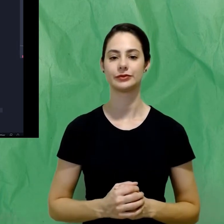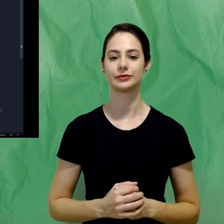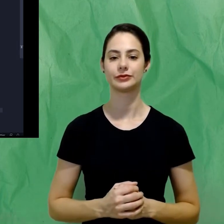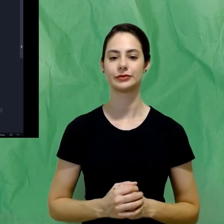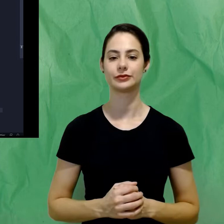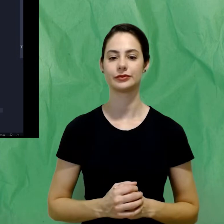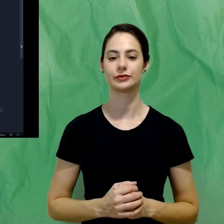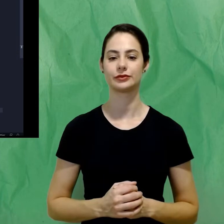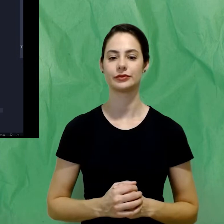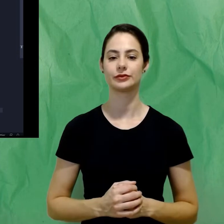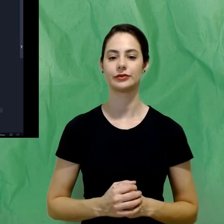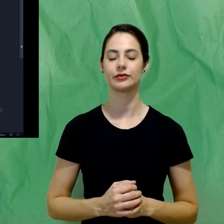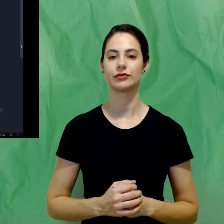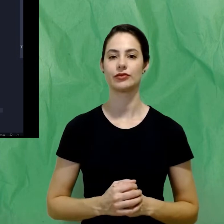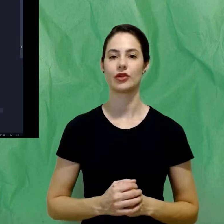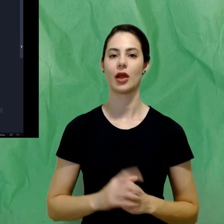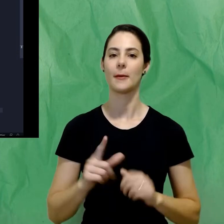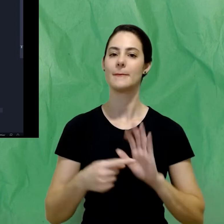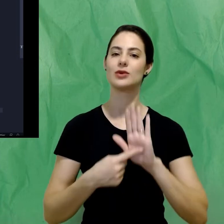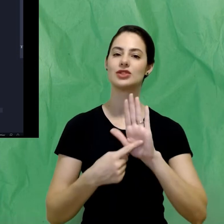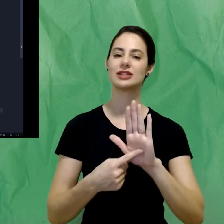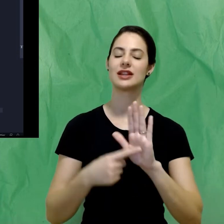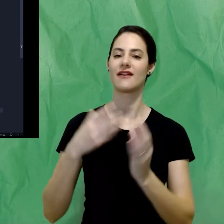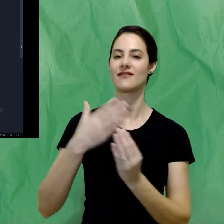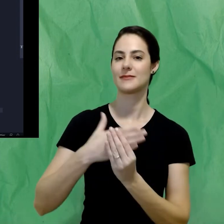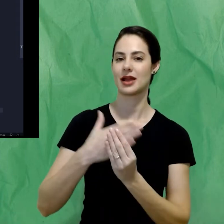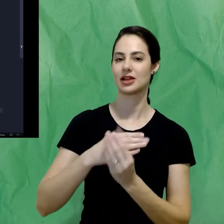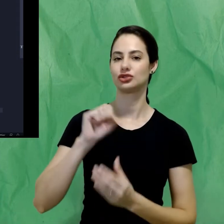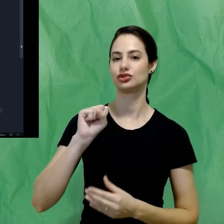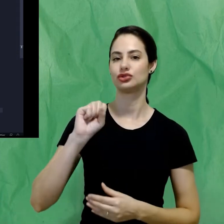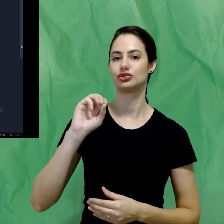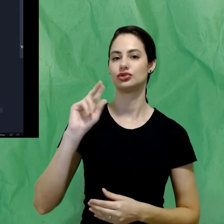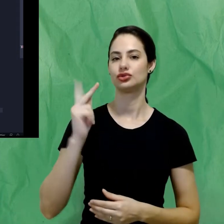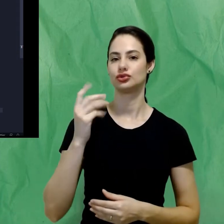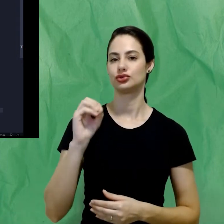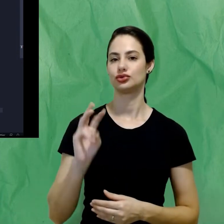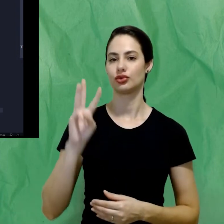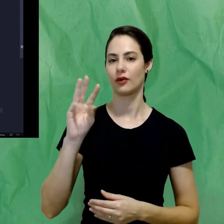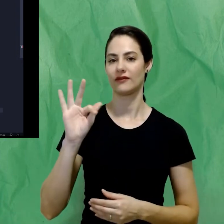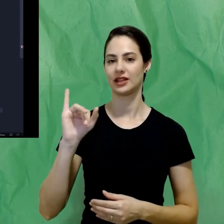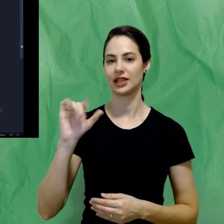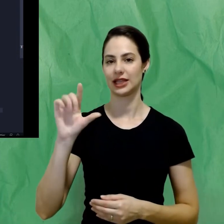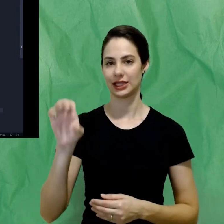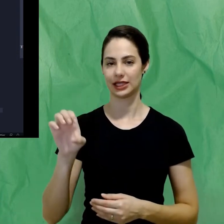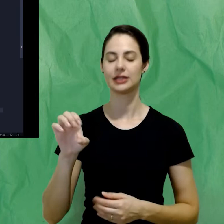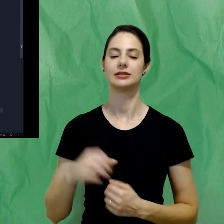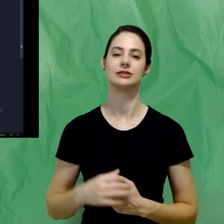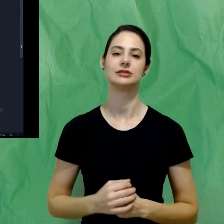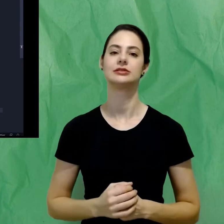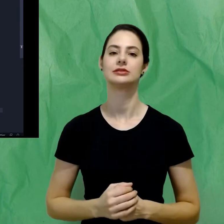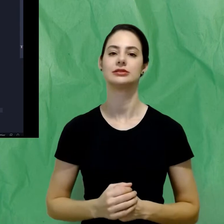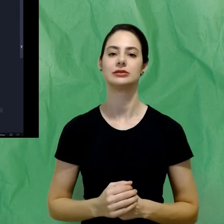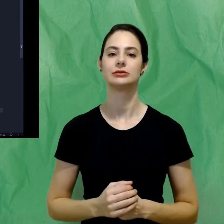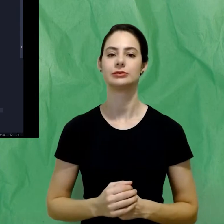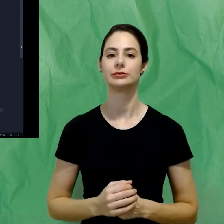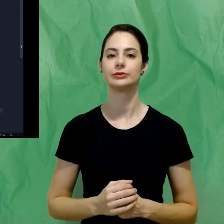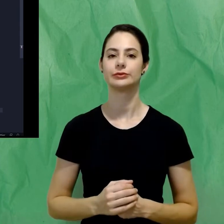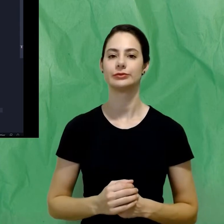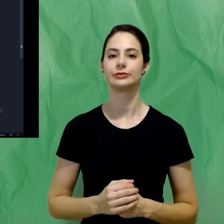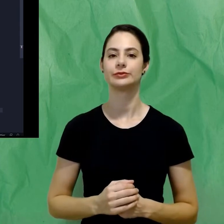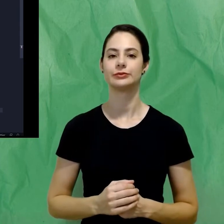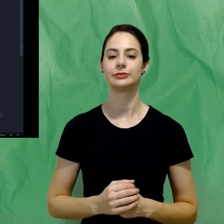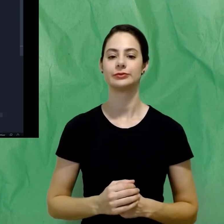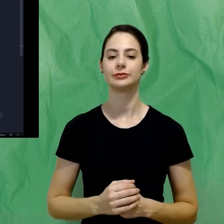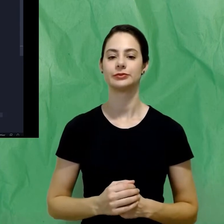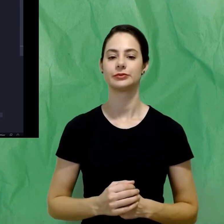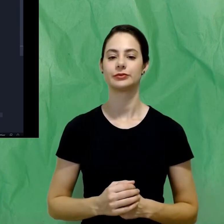showFile. E essa showFile vai receber uma entrada, que é o arquivo que eu digitei.